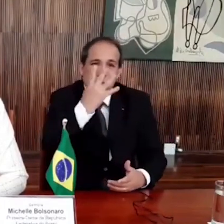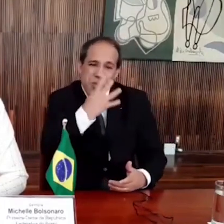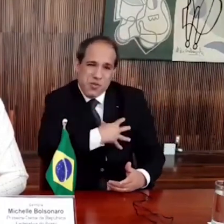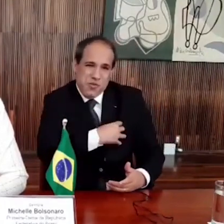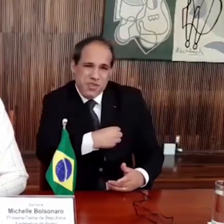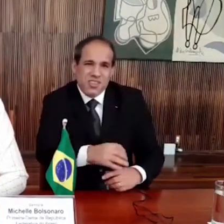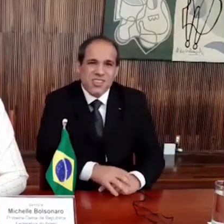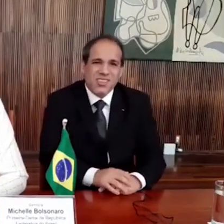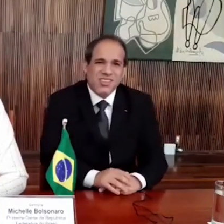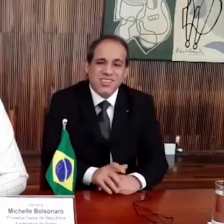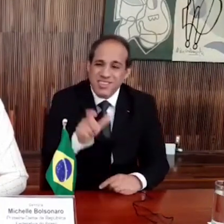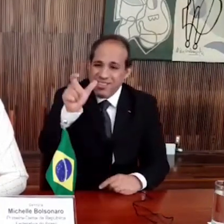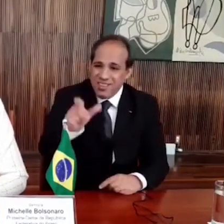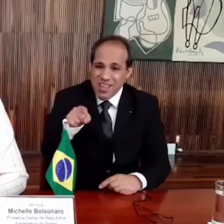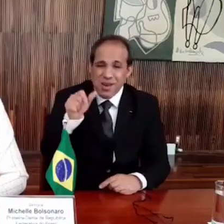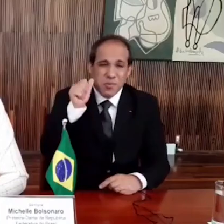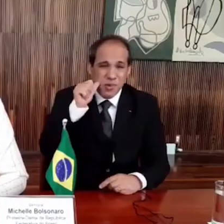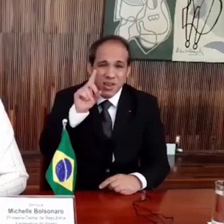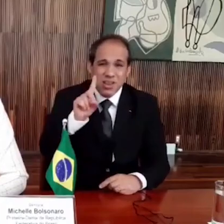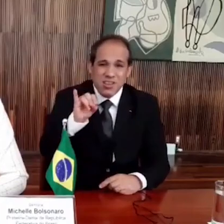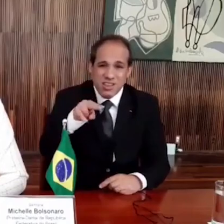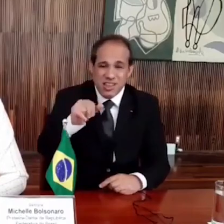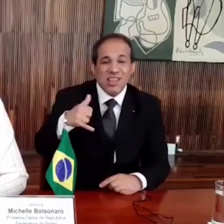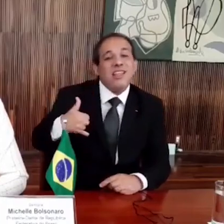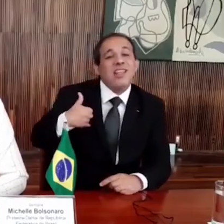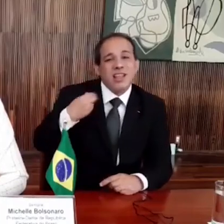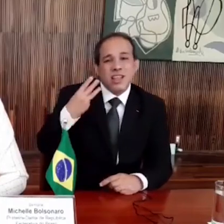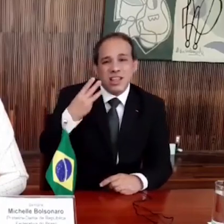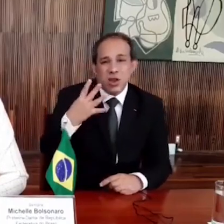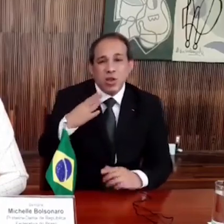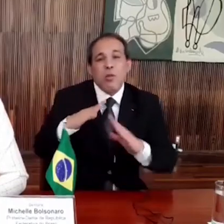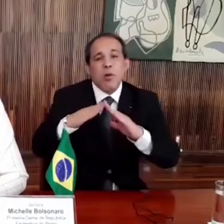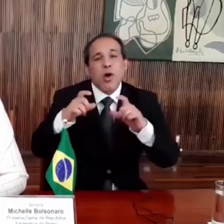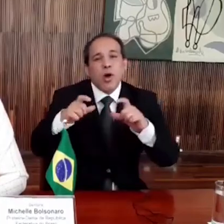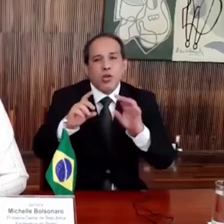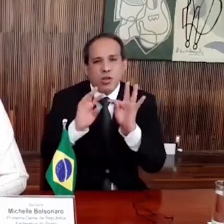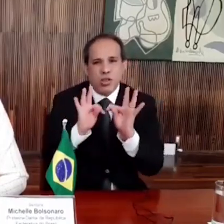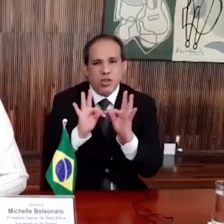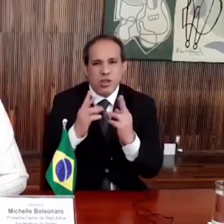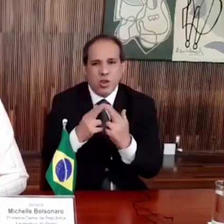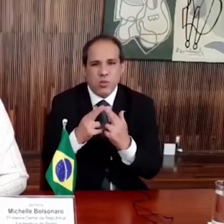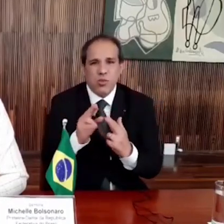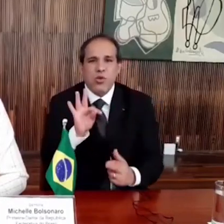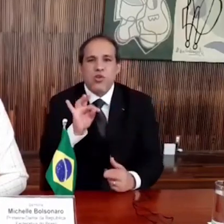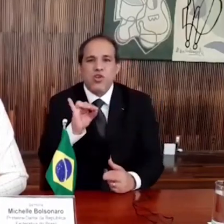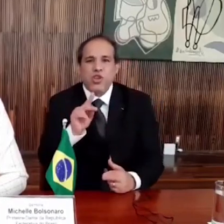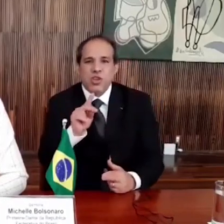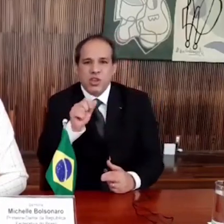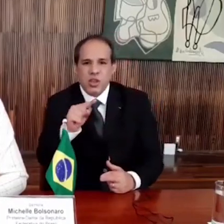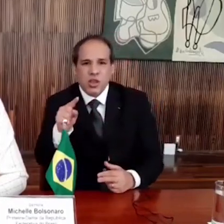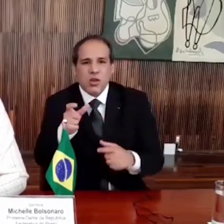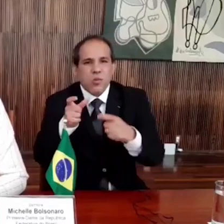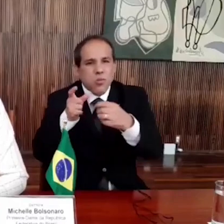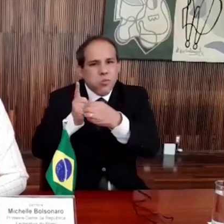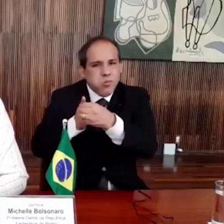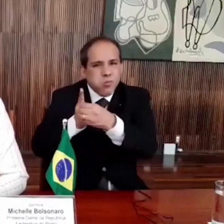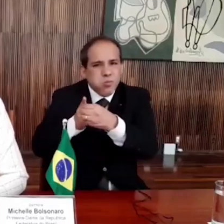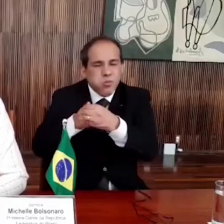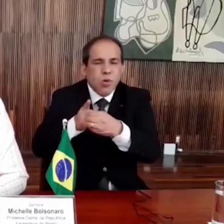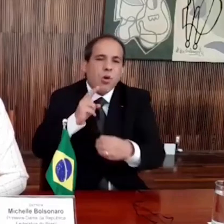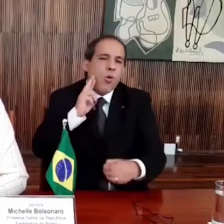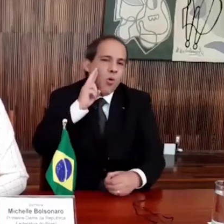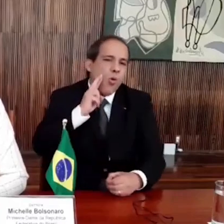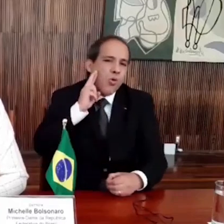4 filhos. Diná tem 34 anos, mora na aldeia Ticã, no município de Cacoal, Rondônia. Trabalha